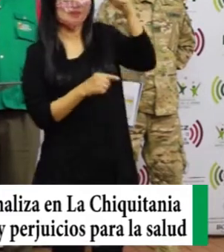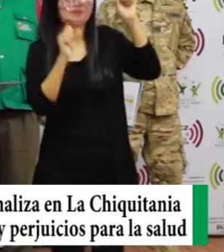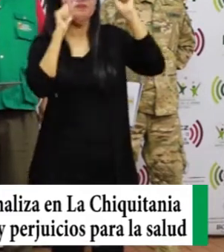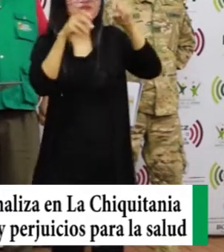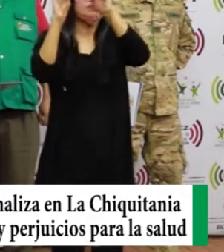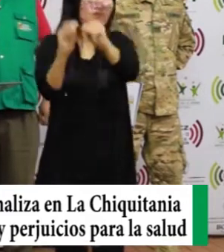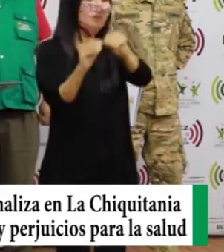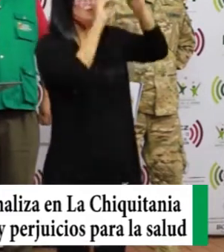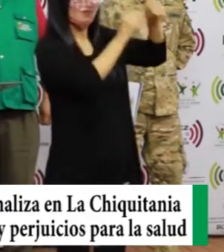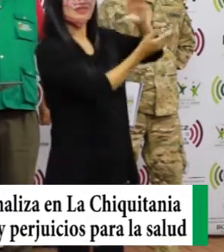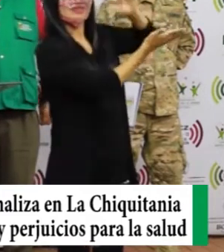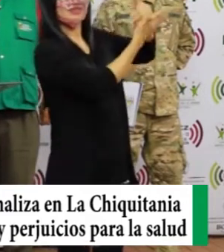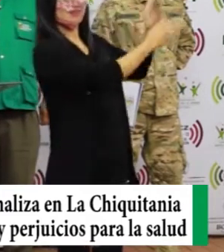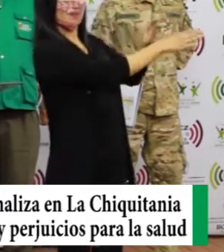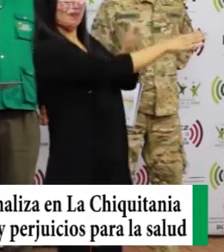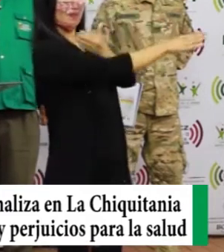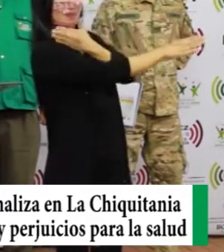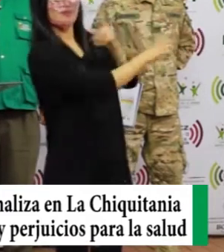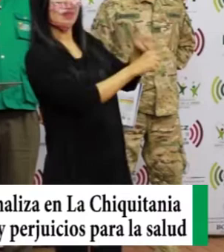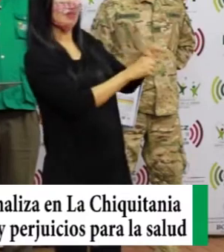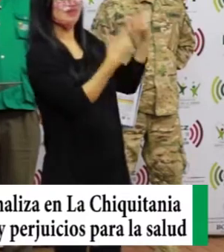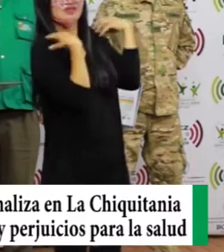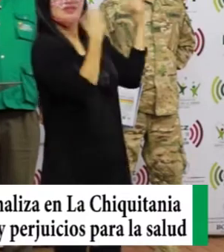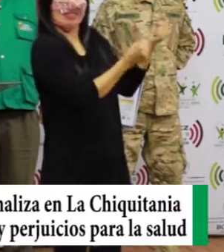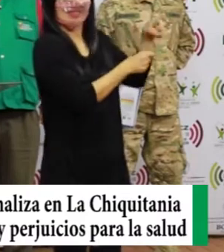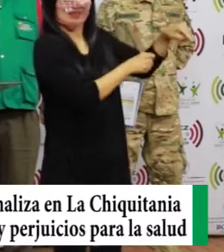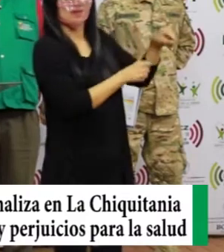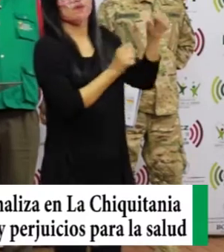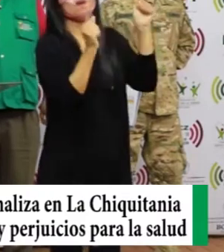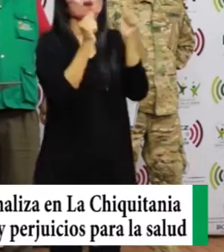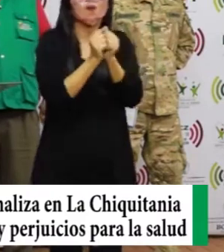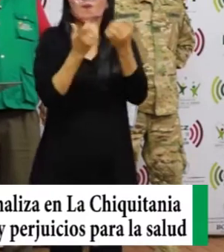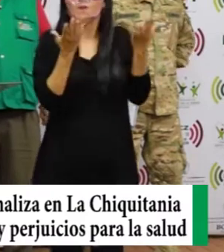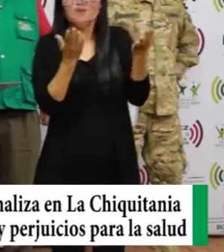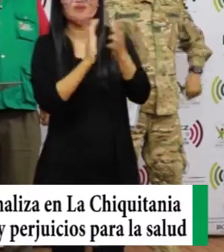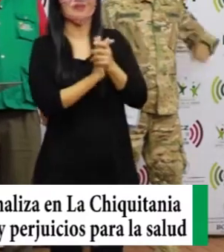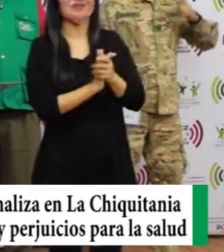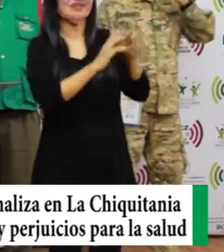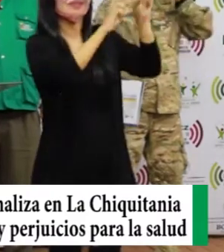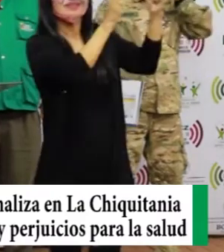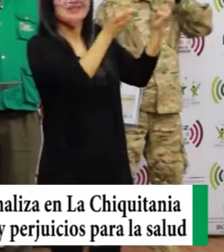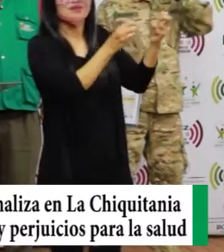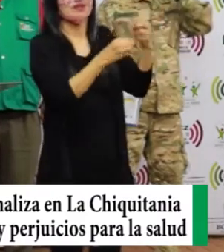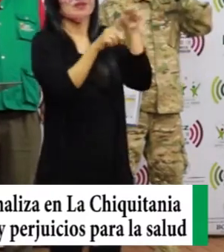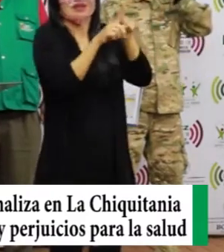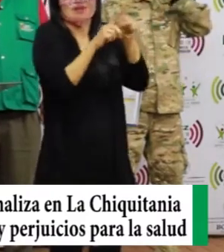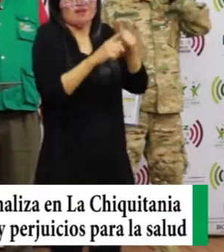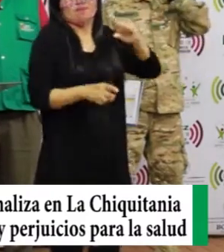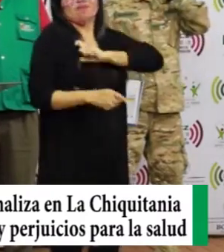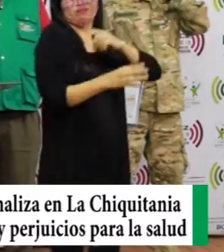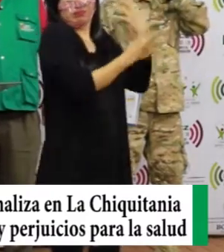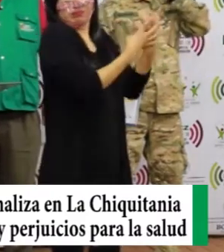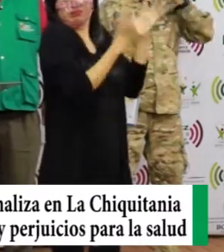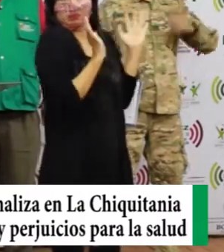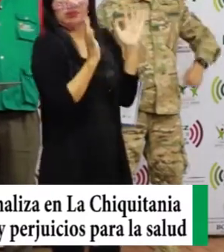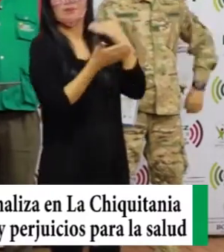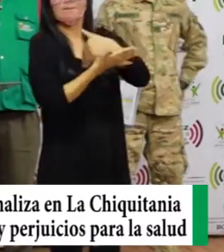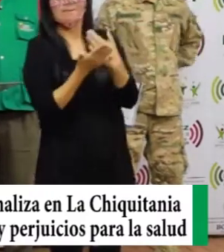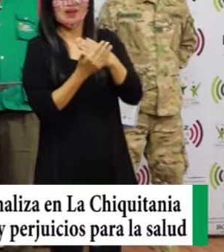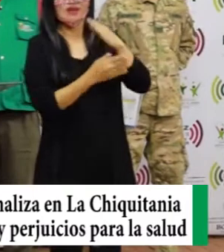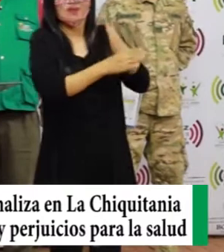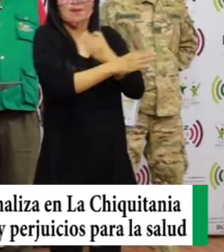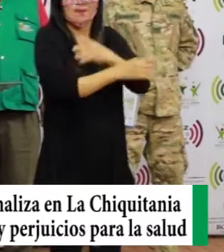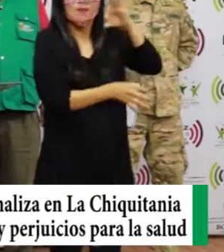poder trasladarlos a un centro de aislamiento respectivo, obviamente junto con el aspecto de la detención policial. Esto es parte ya